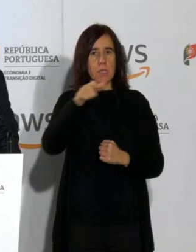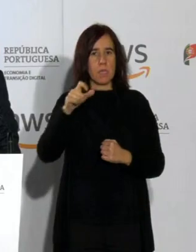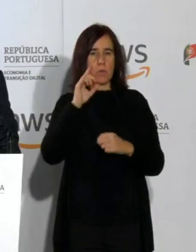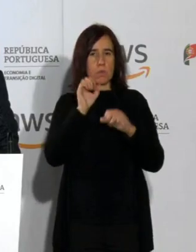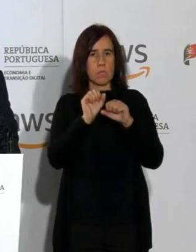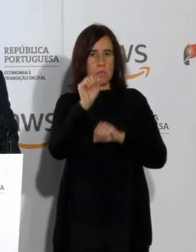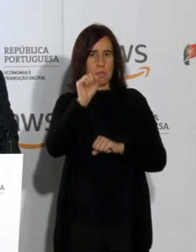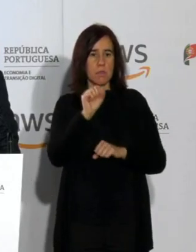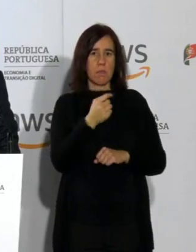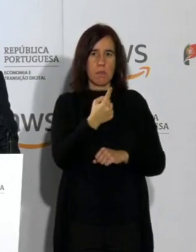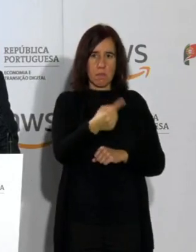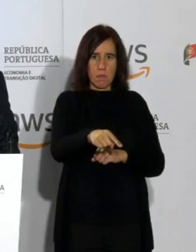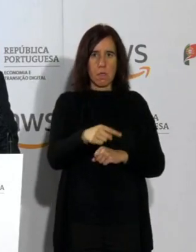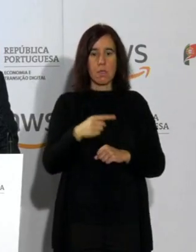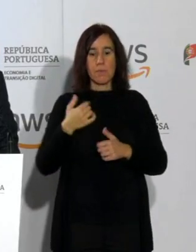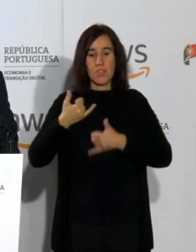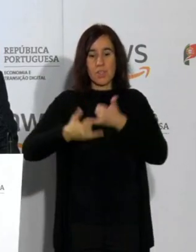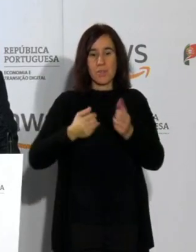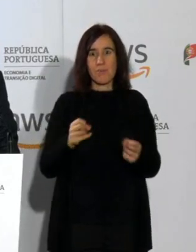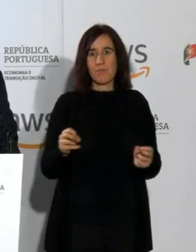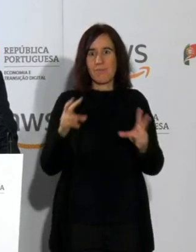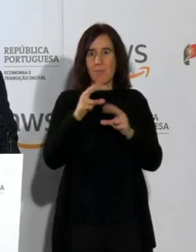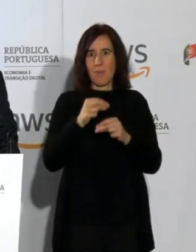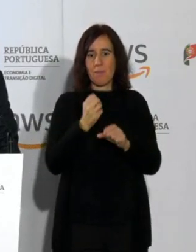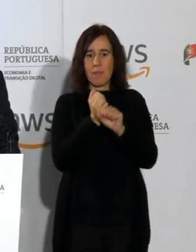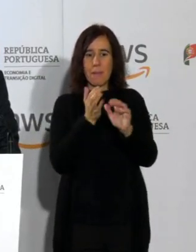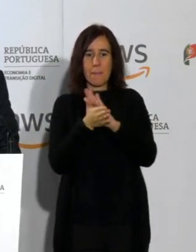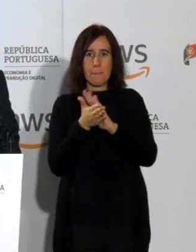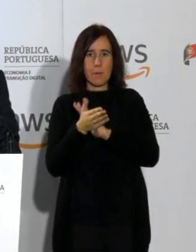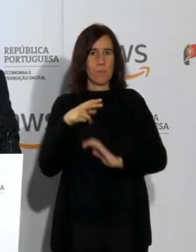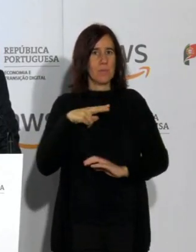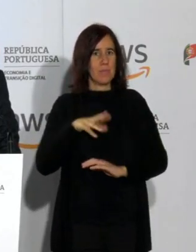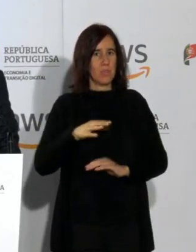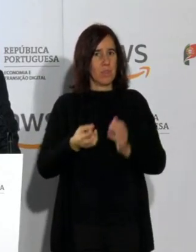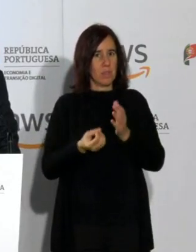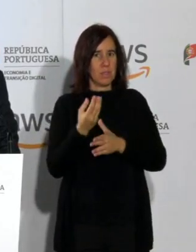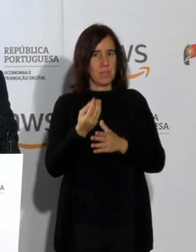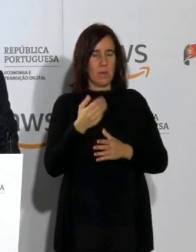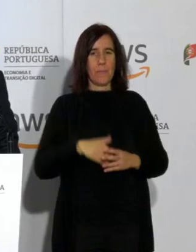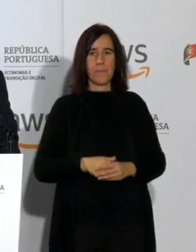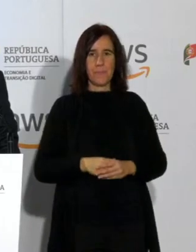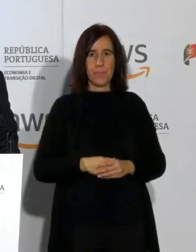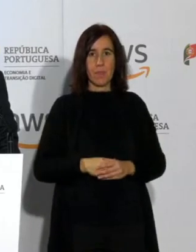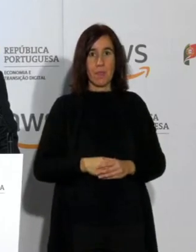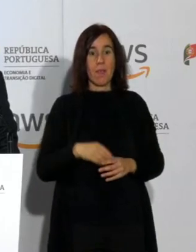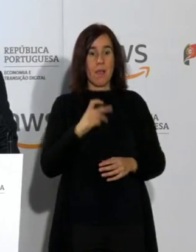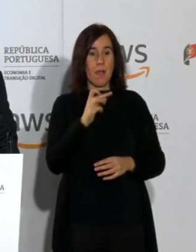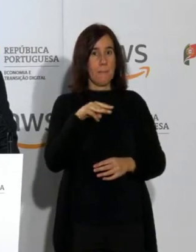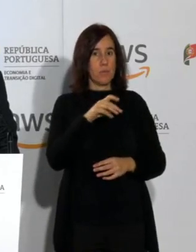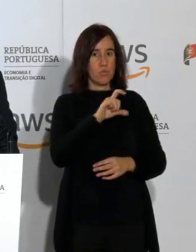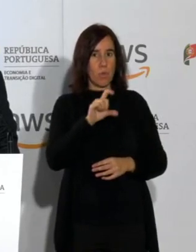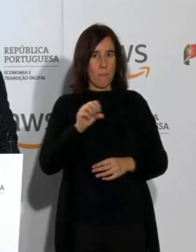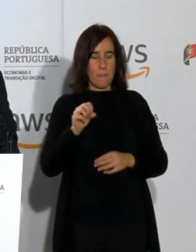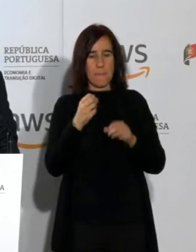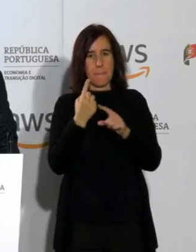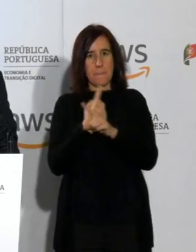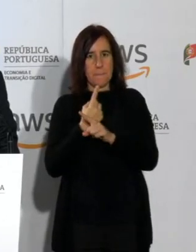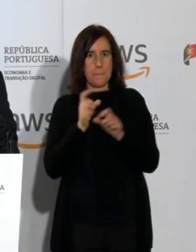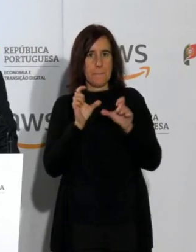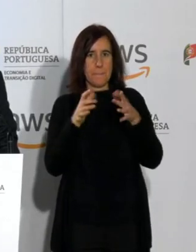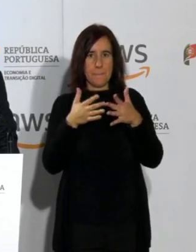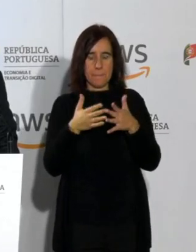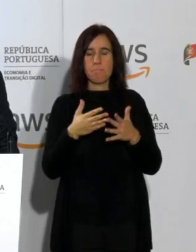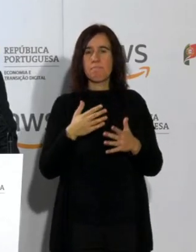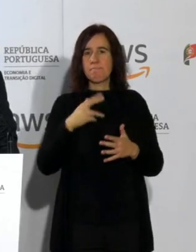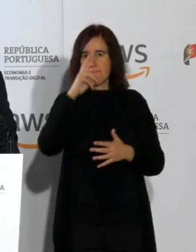e a criação da próxima geração de emprego no nosso país. A Amazon Web Services está empenhada em perseguir este objetivo comum